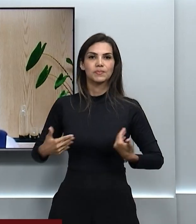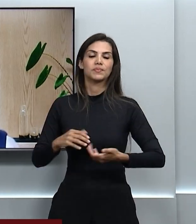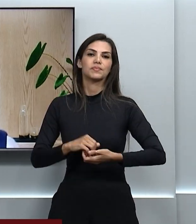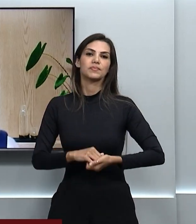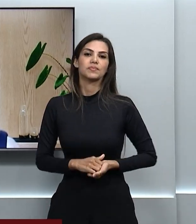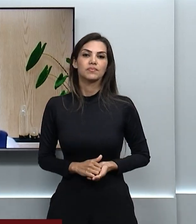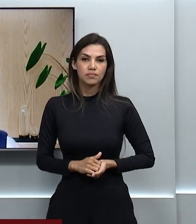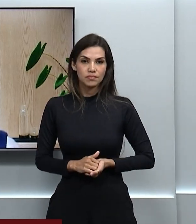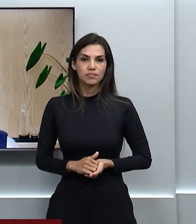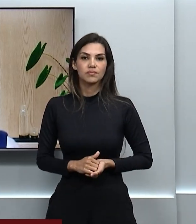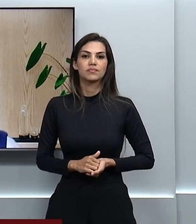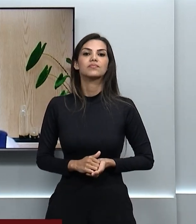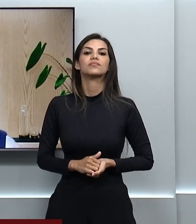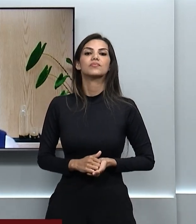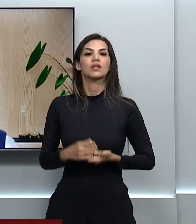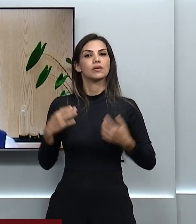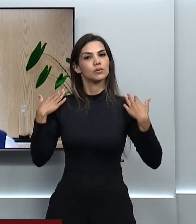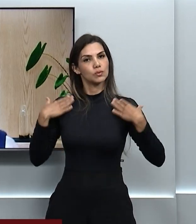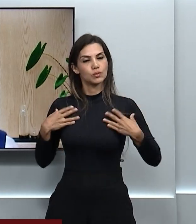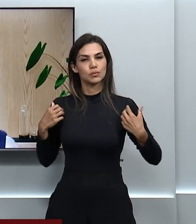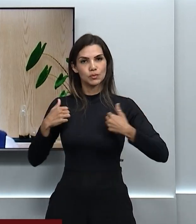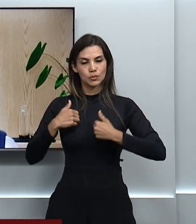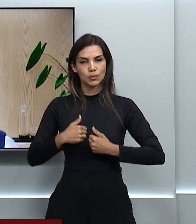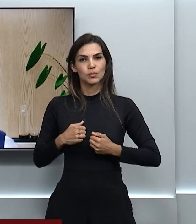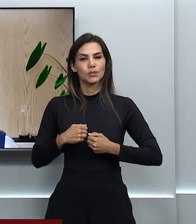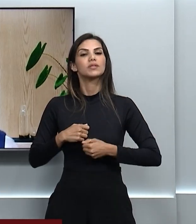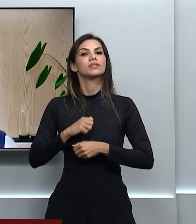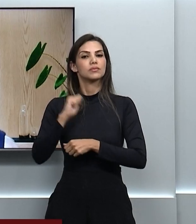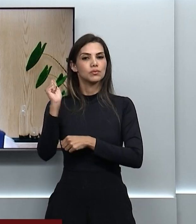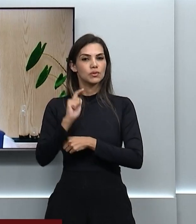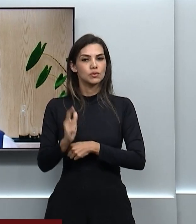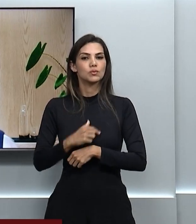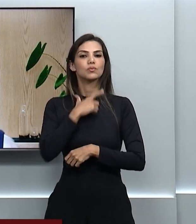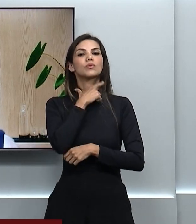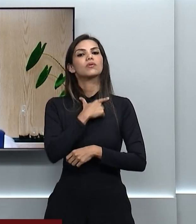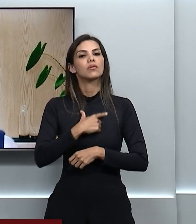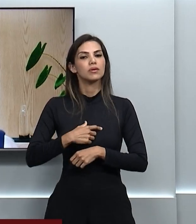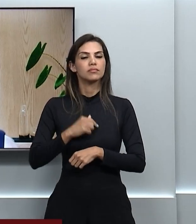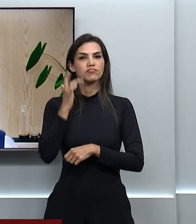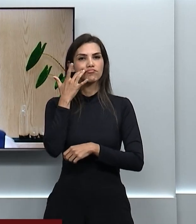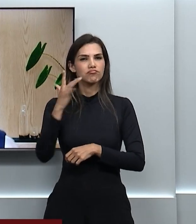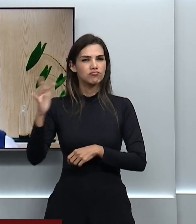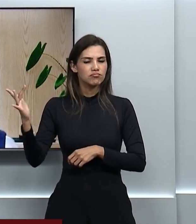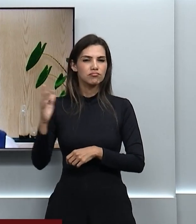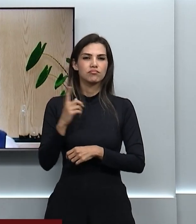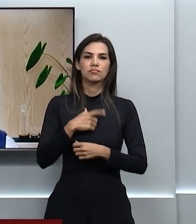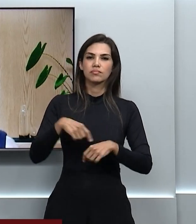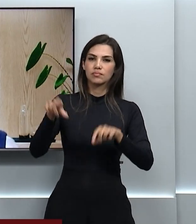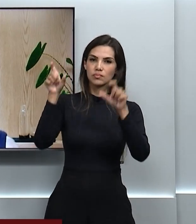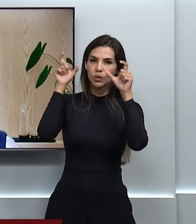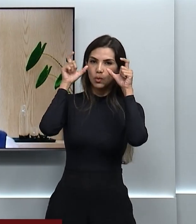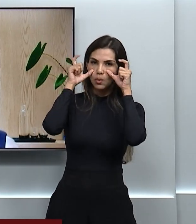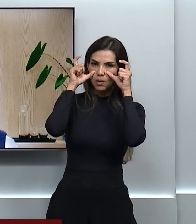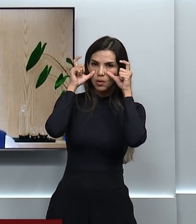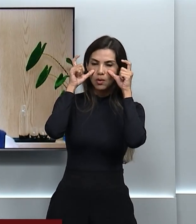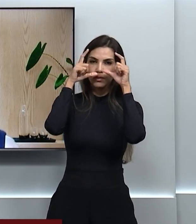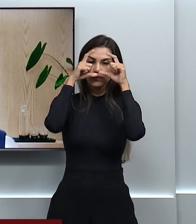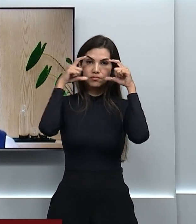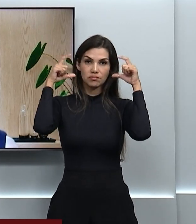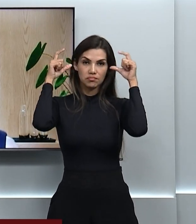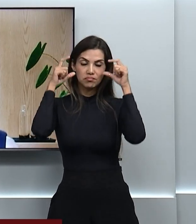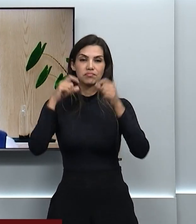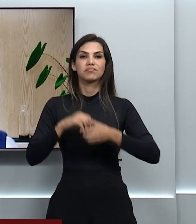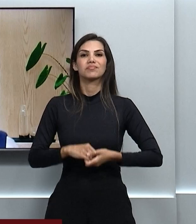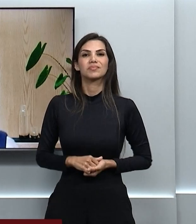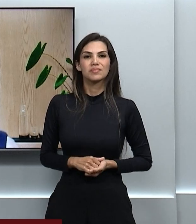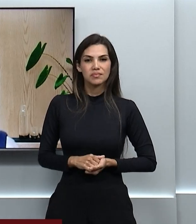ombro, estou com um colete azul, uma blusa azul, uma corrente dourada, óculos tartaruga,